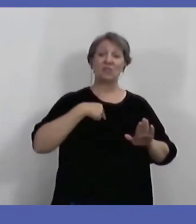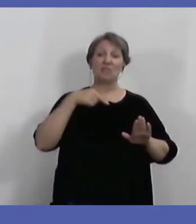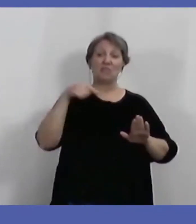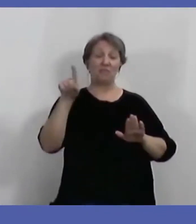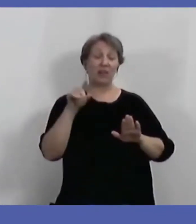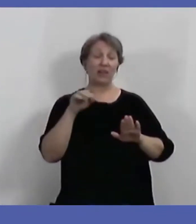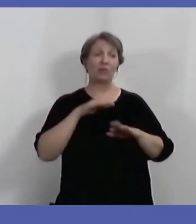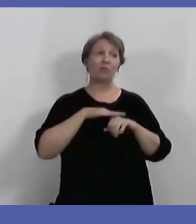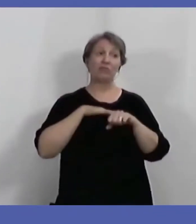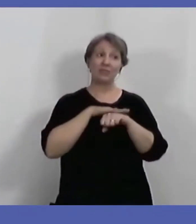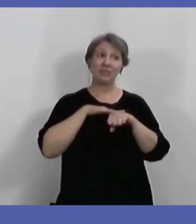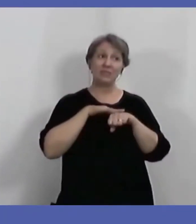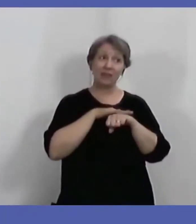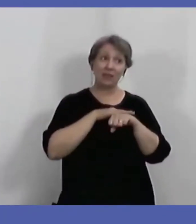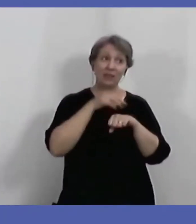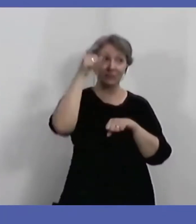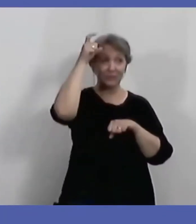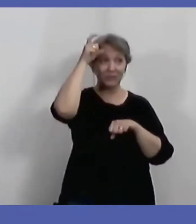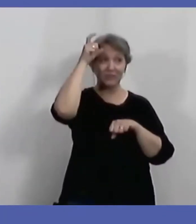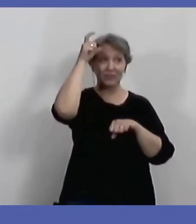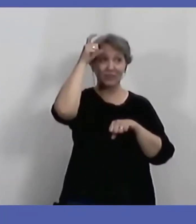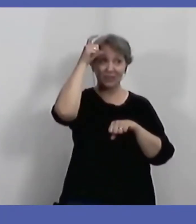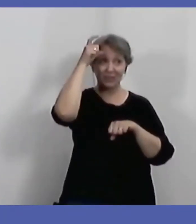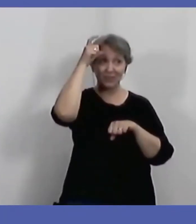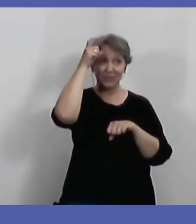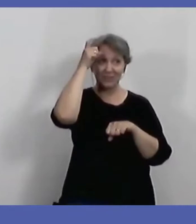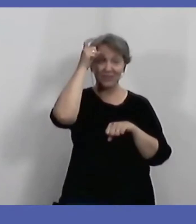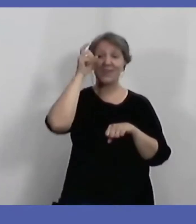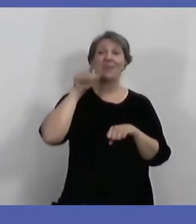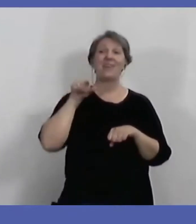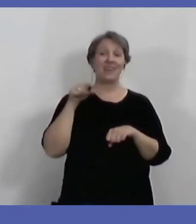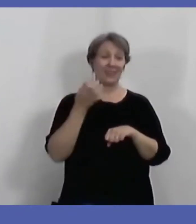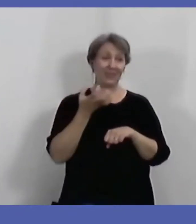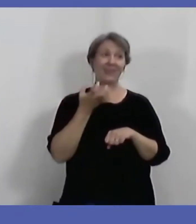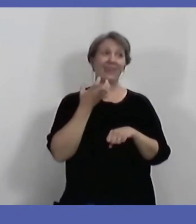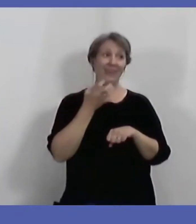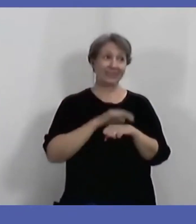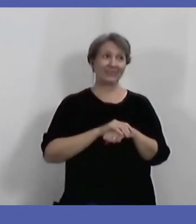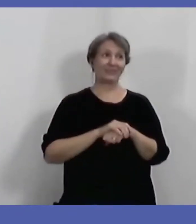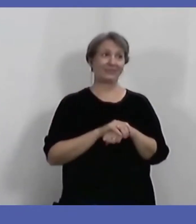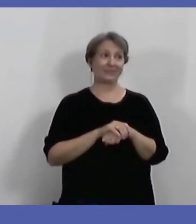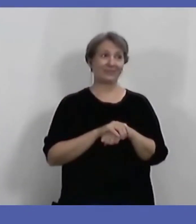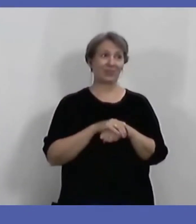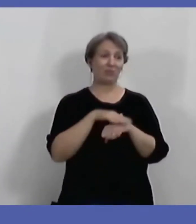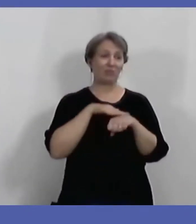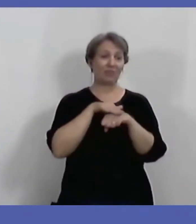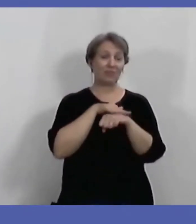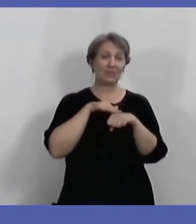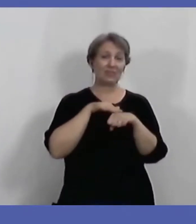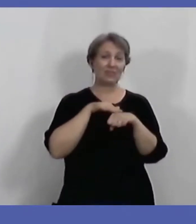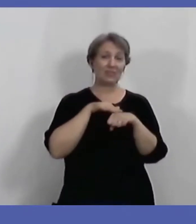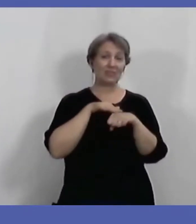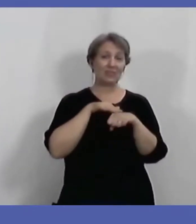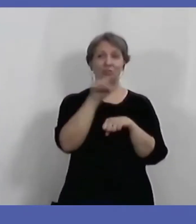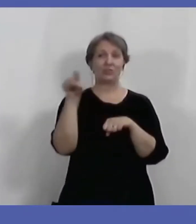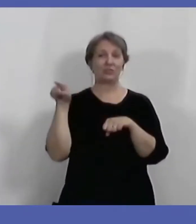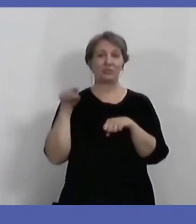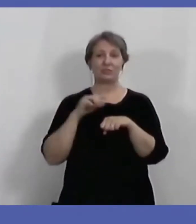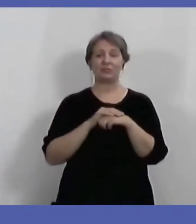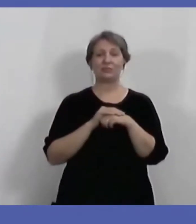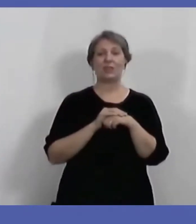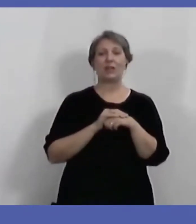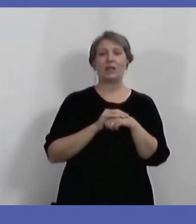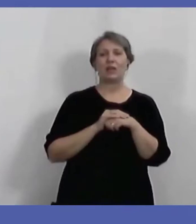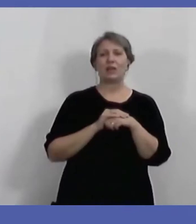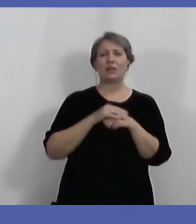inimigo de Deus. Ele espera esse momento, porque quando Satanás se aproximou da Eva